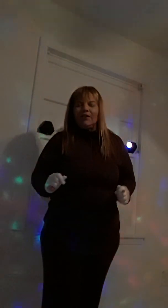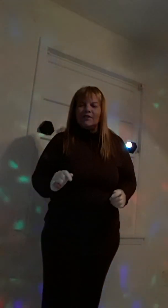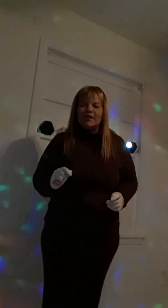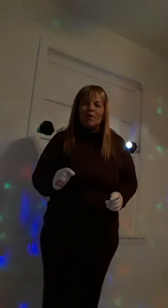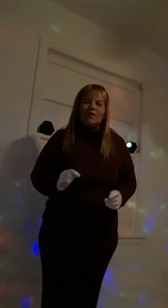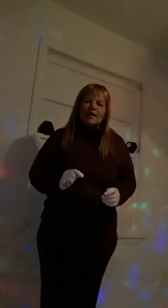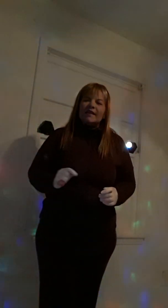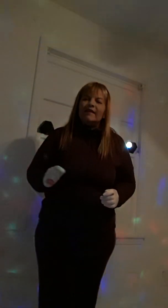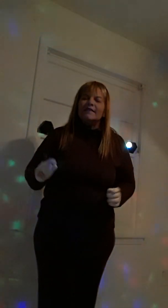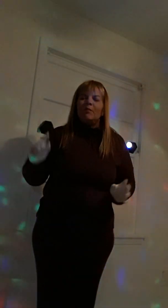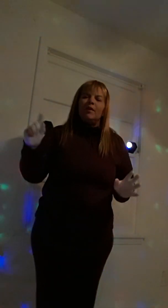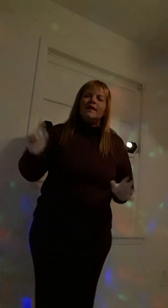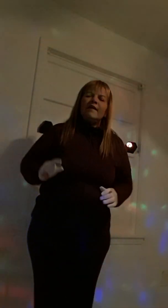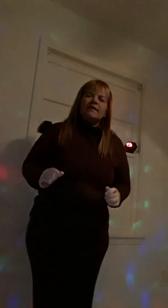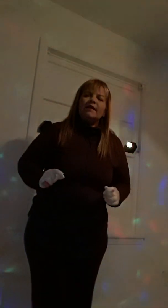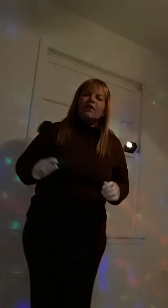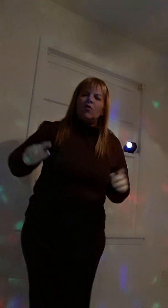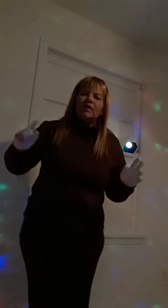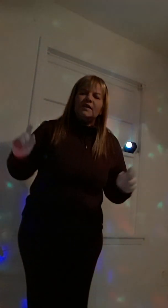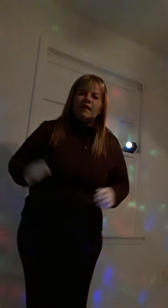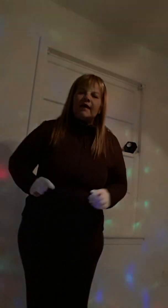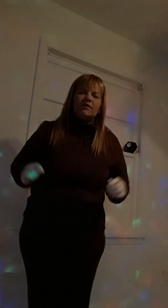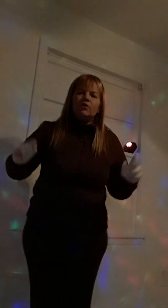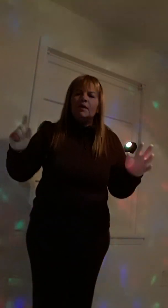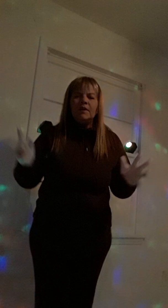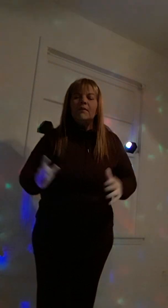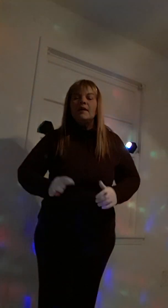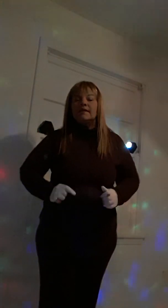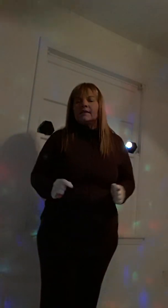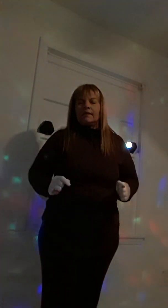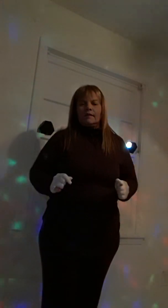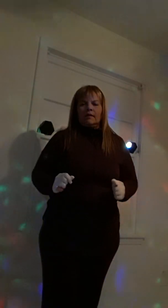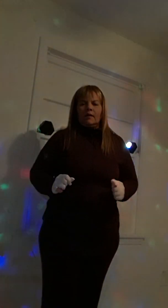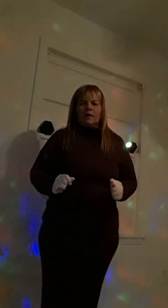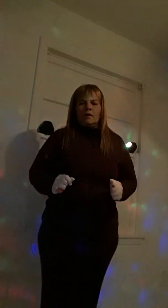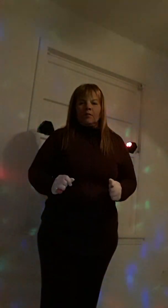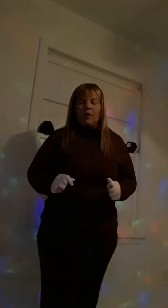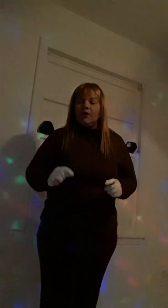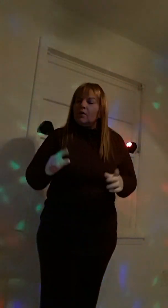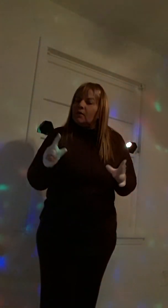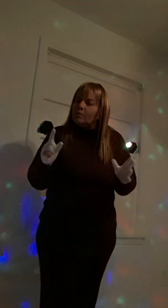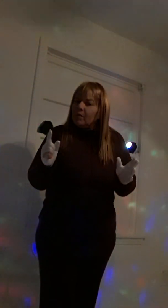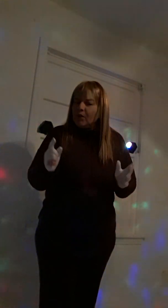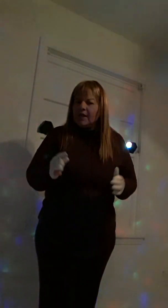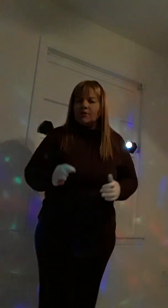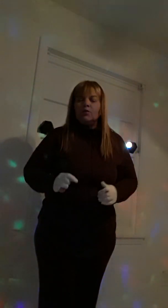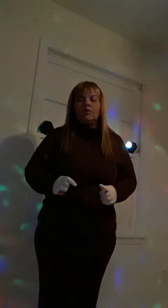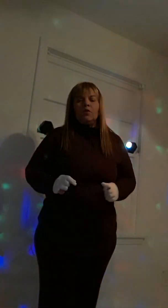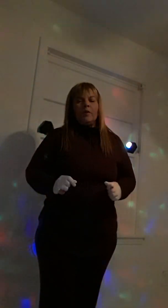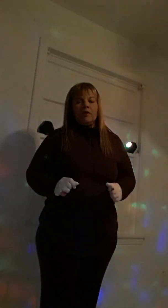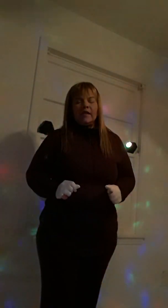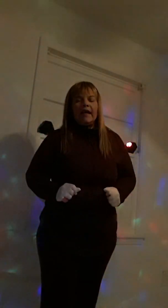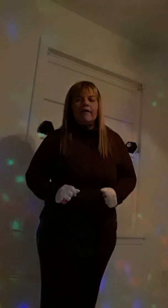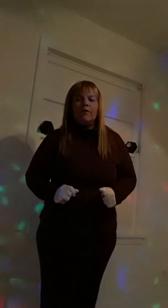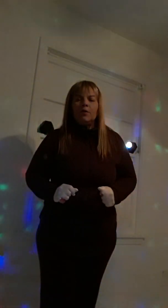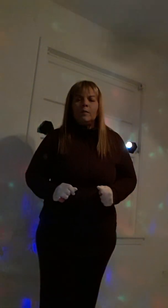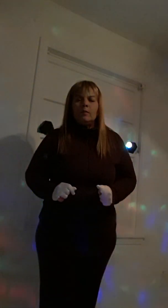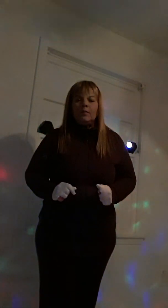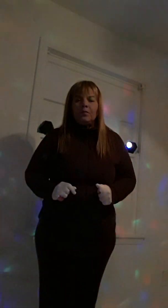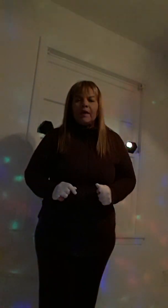Entonces, cuando las gentes aprenden a decir, ¿cómo estás? ¿Dónde vives? ¿Me puede dar su número de teléfono?